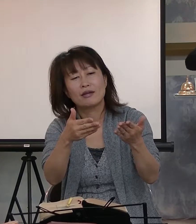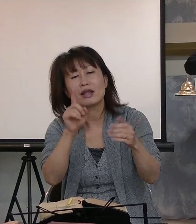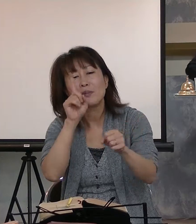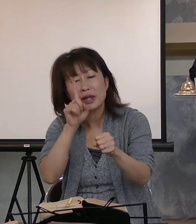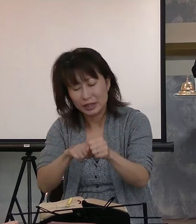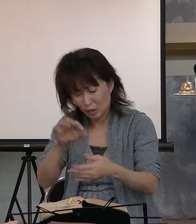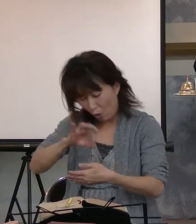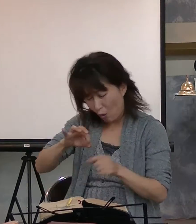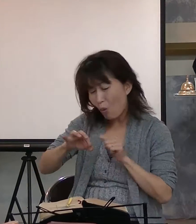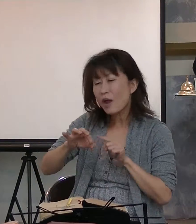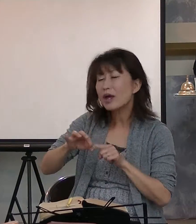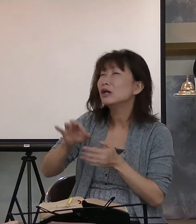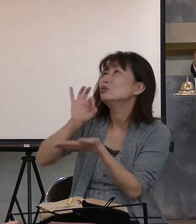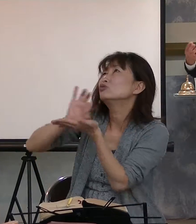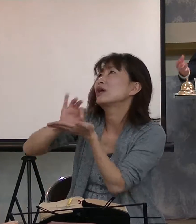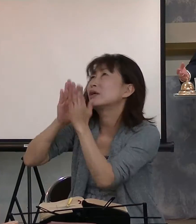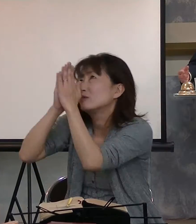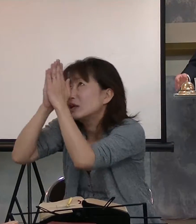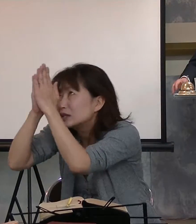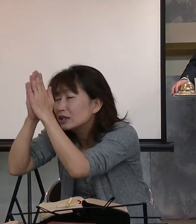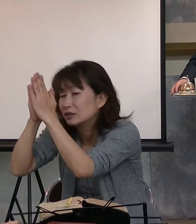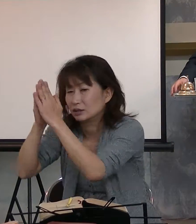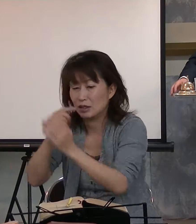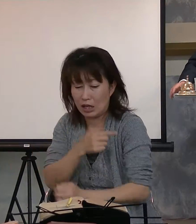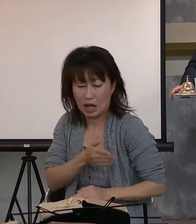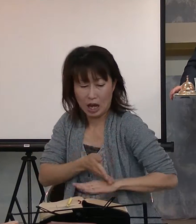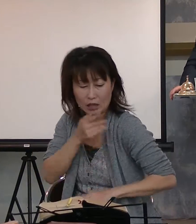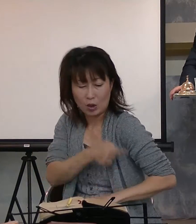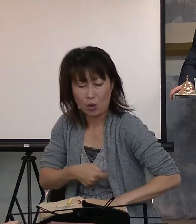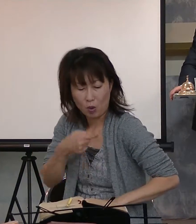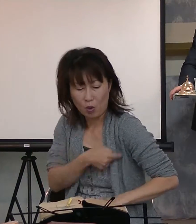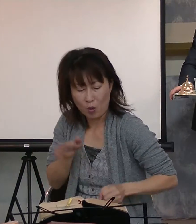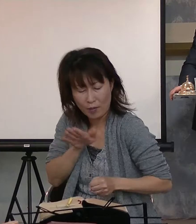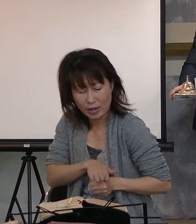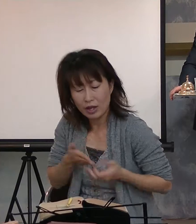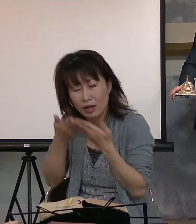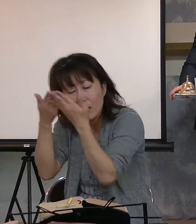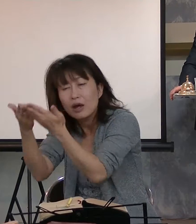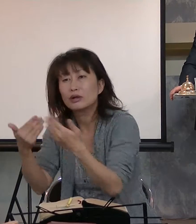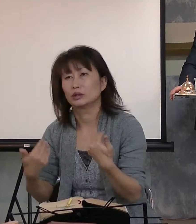いう感謝の心を持って献金しなければならないわけなんです